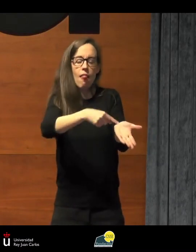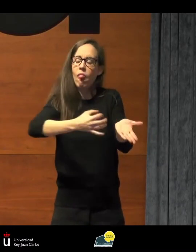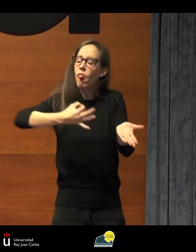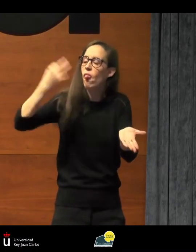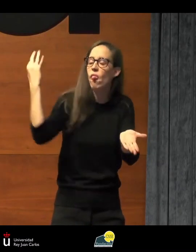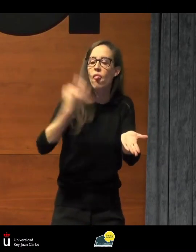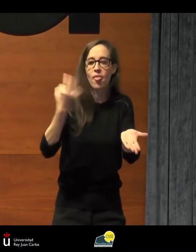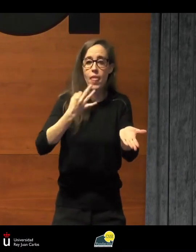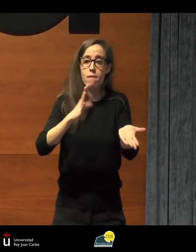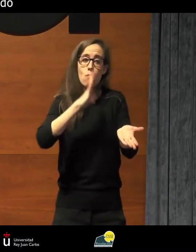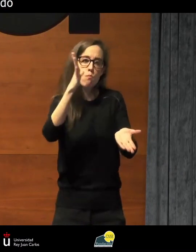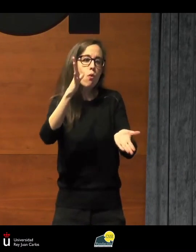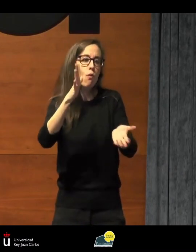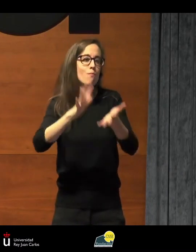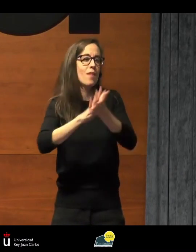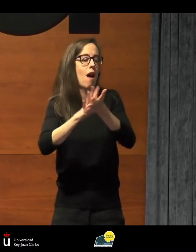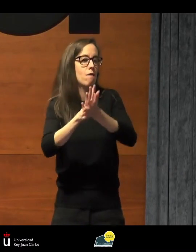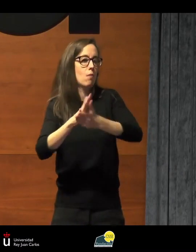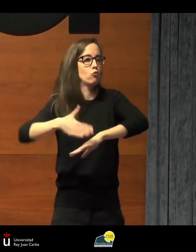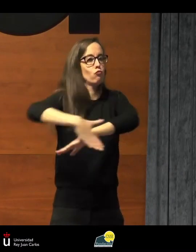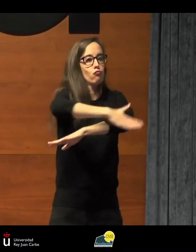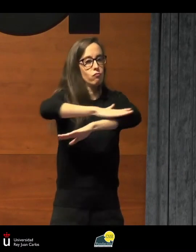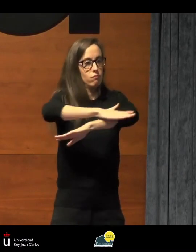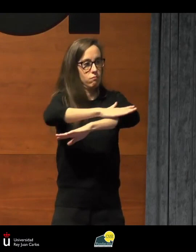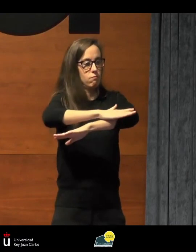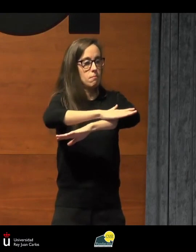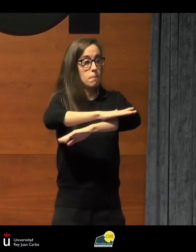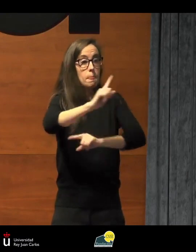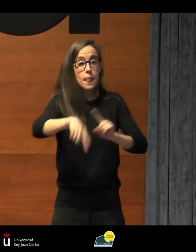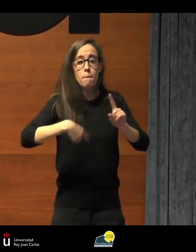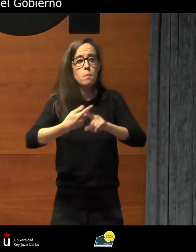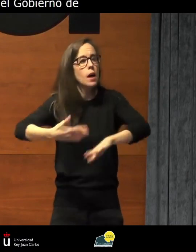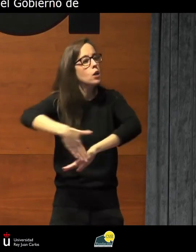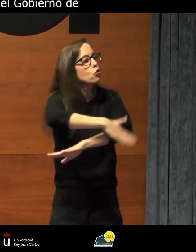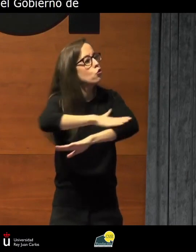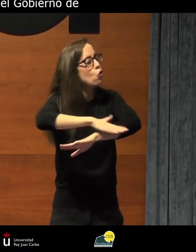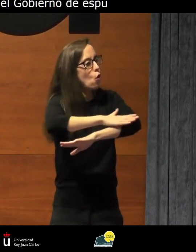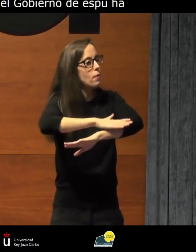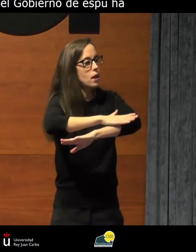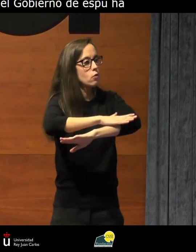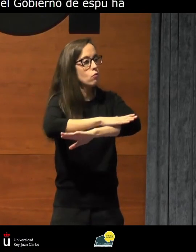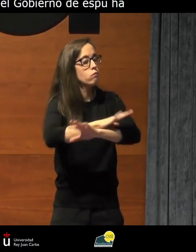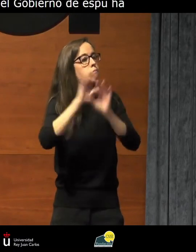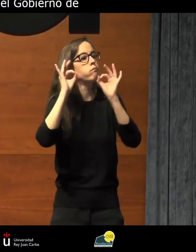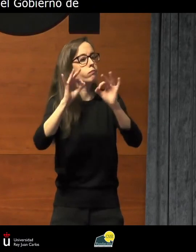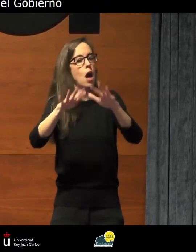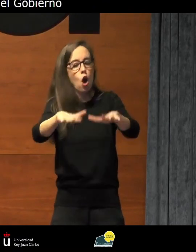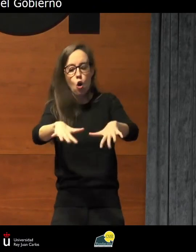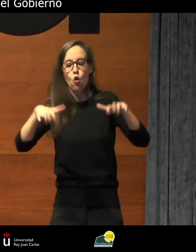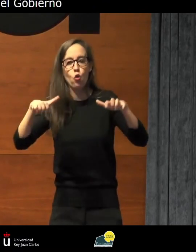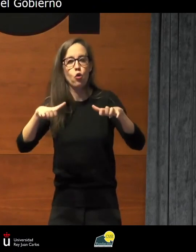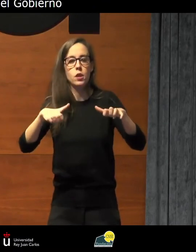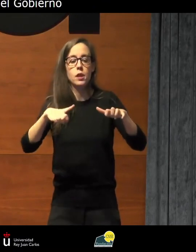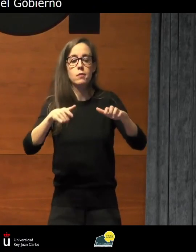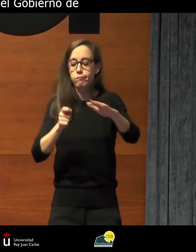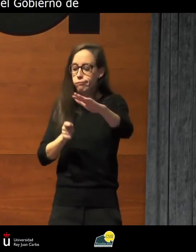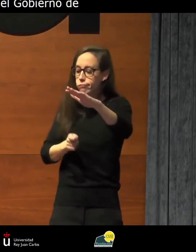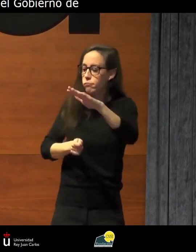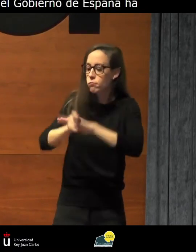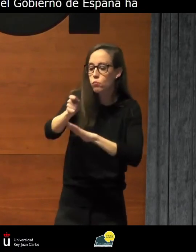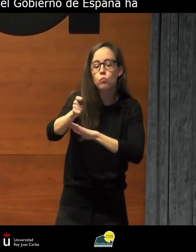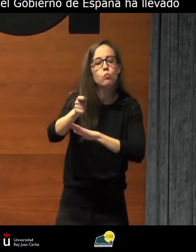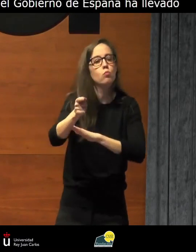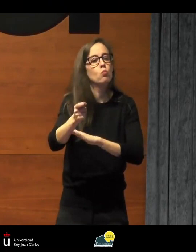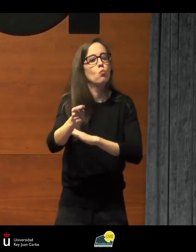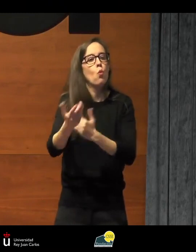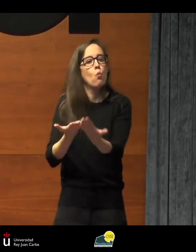por decencia de Estado también el Gobierno de España ha llevado a las Cortes Generales la propuesta de